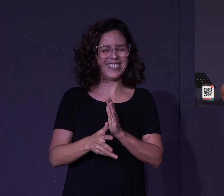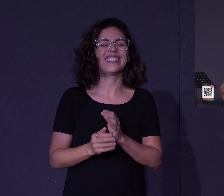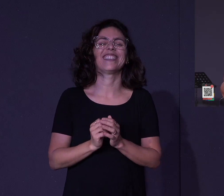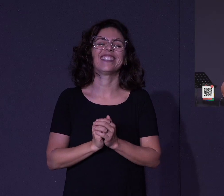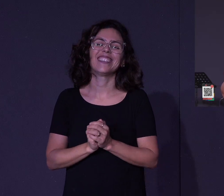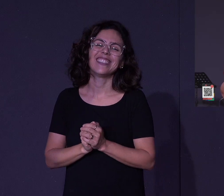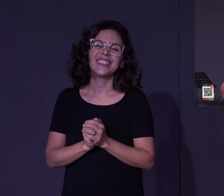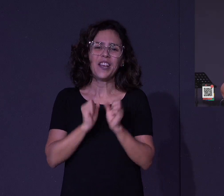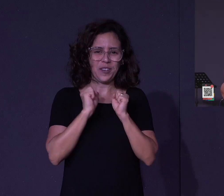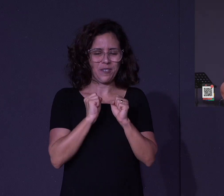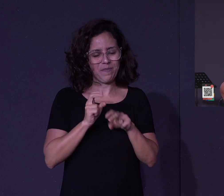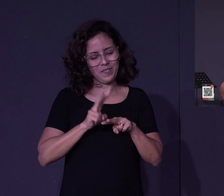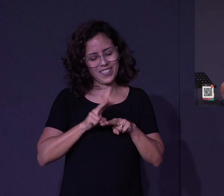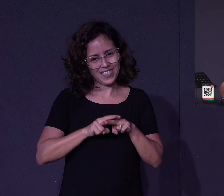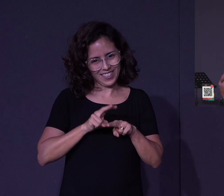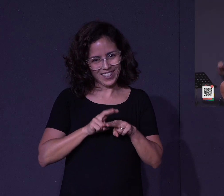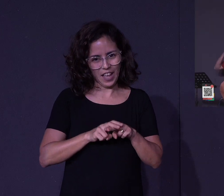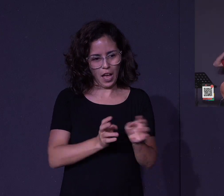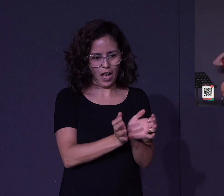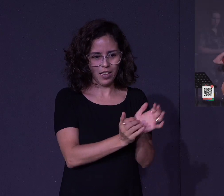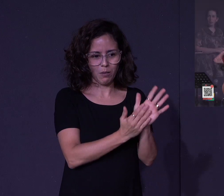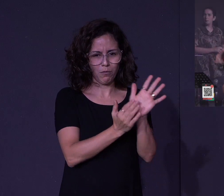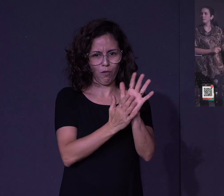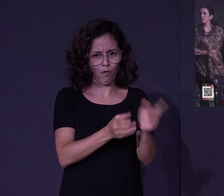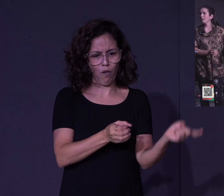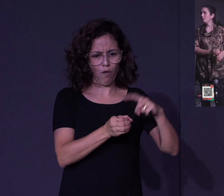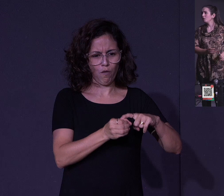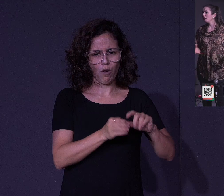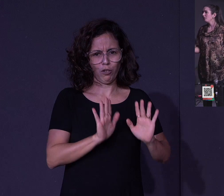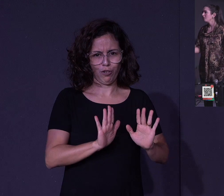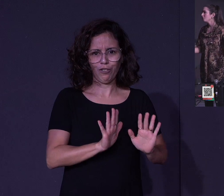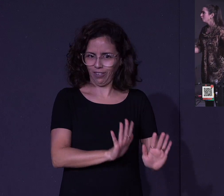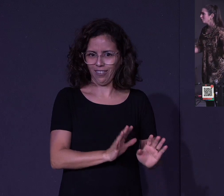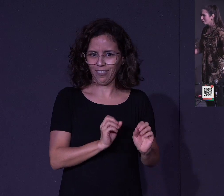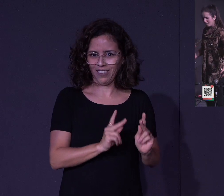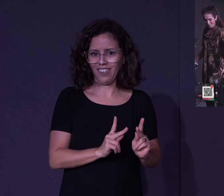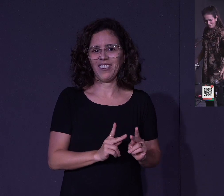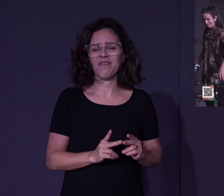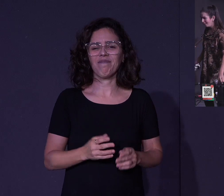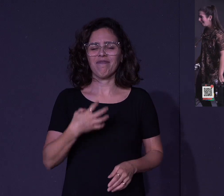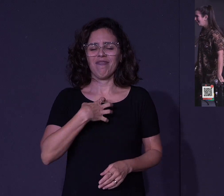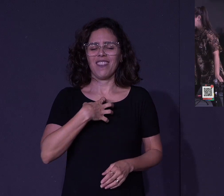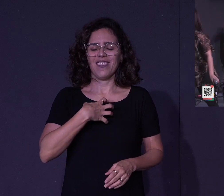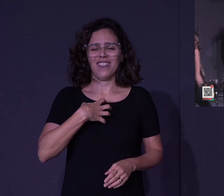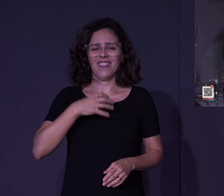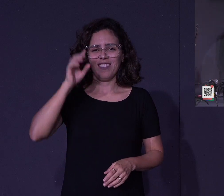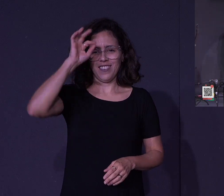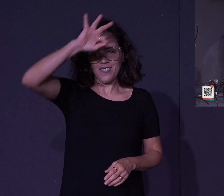com a equipe de louvor. Glória a Deus por essa presença maravilhosa do Espírito Santo de Deus.